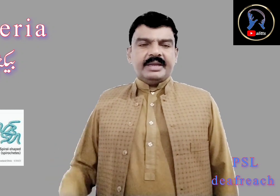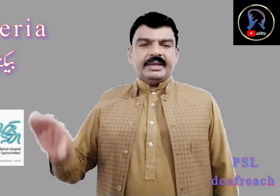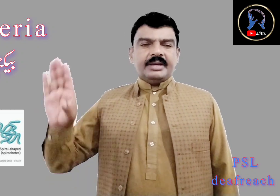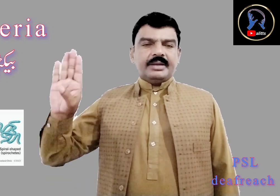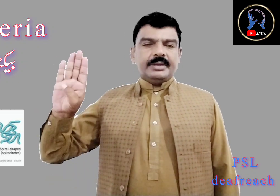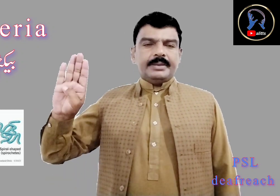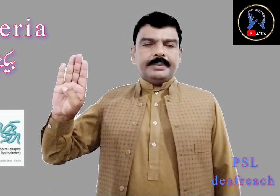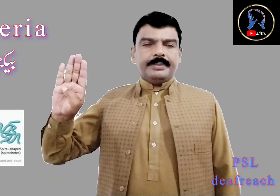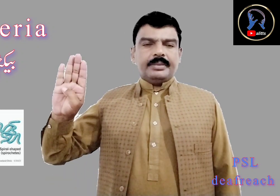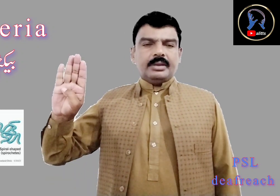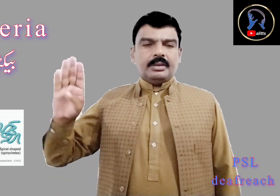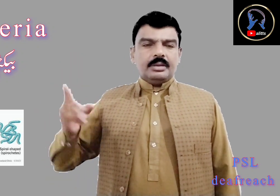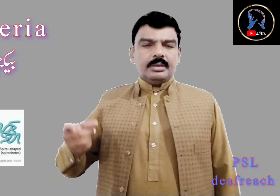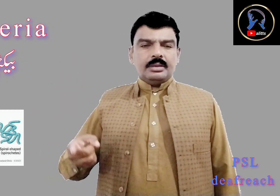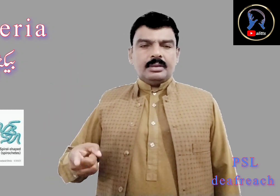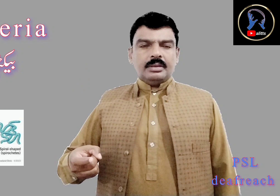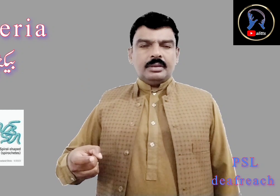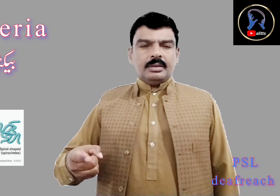बैक्टीरिया बी